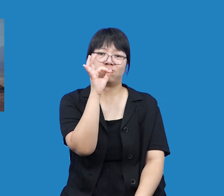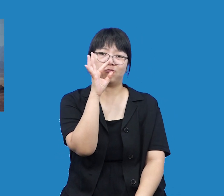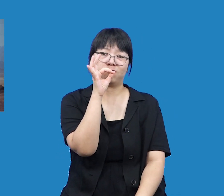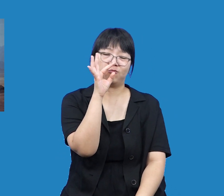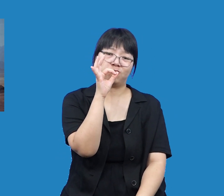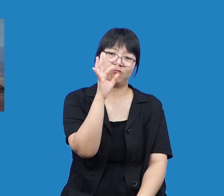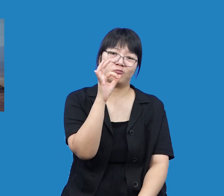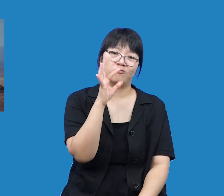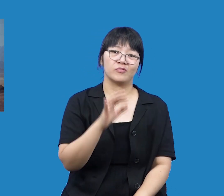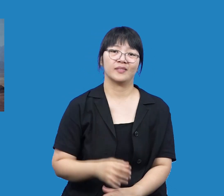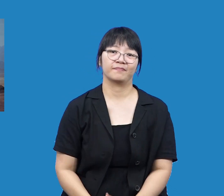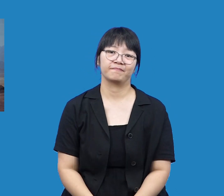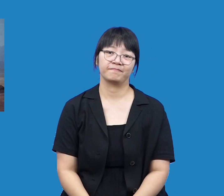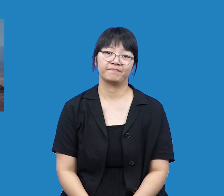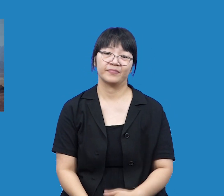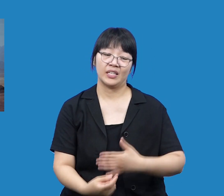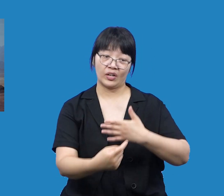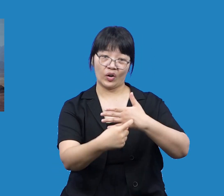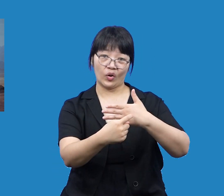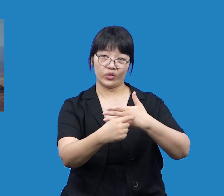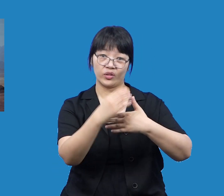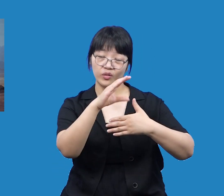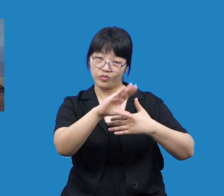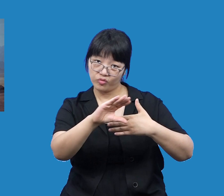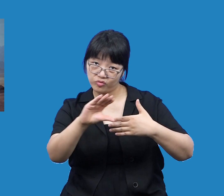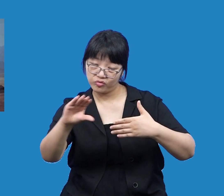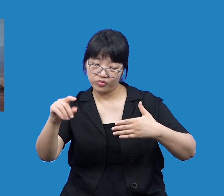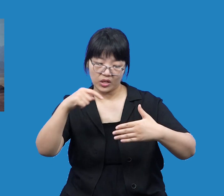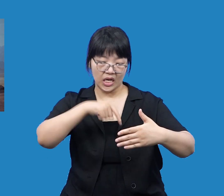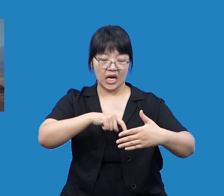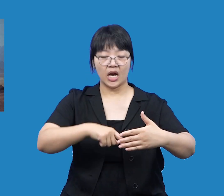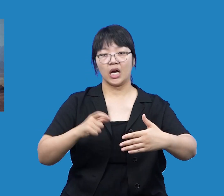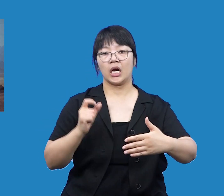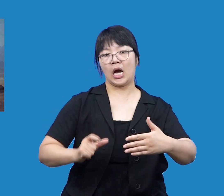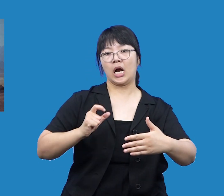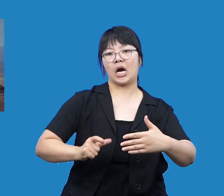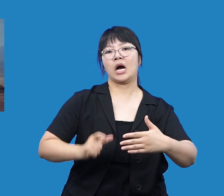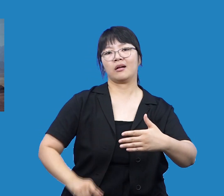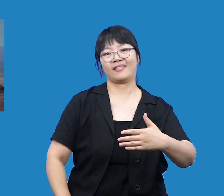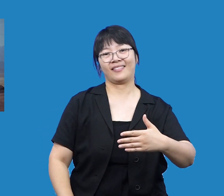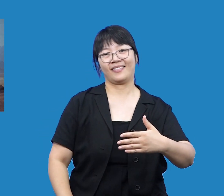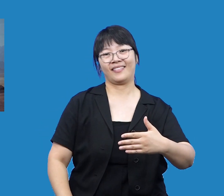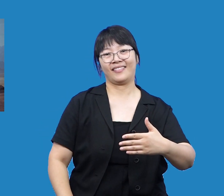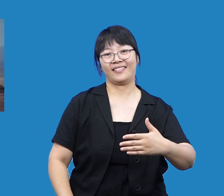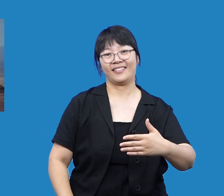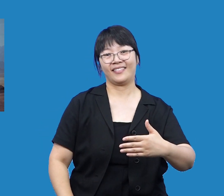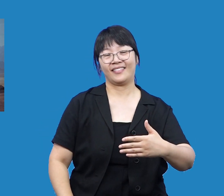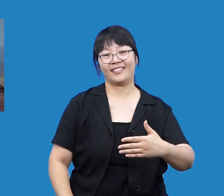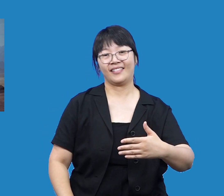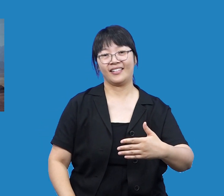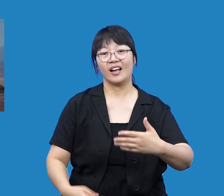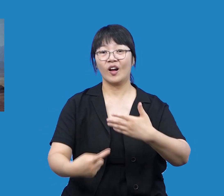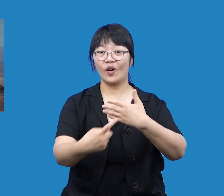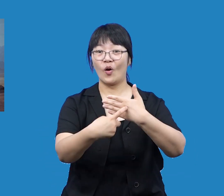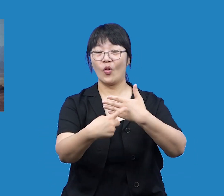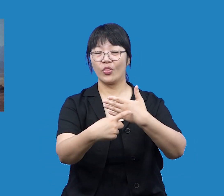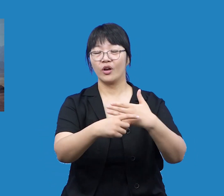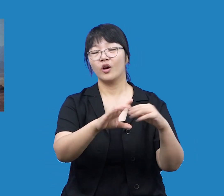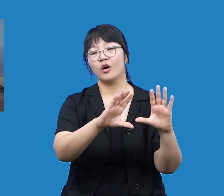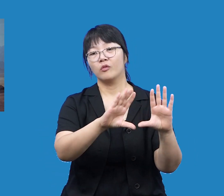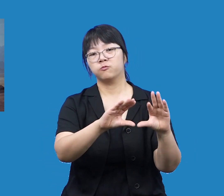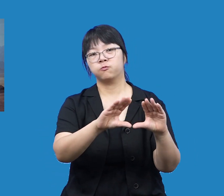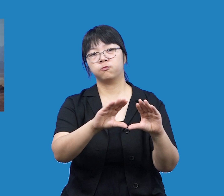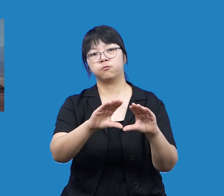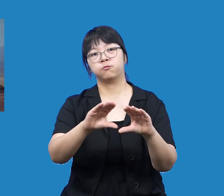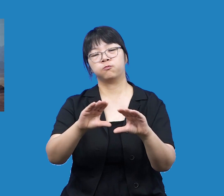아니에요. 그는 내적으로는 강한 사람입니다. 그러나 그는 언제나 온유한 사람으로